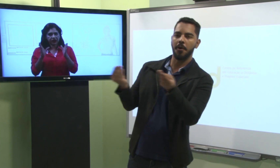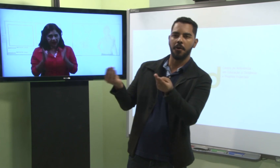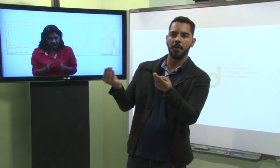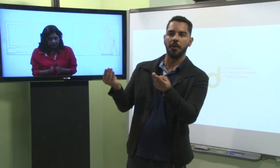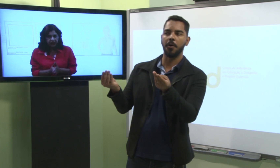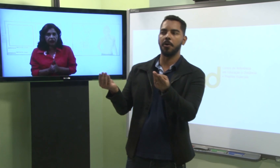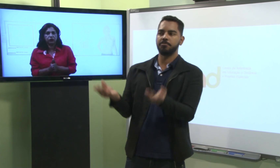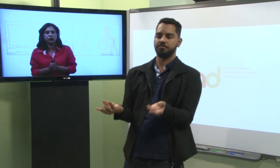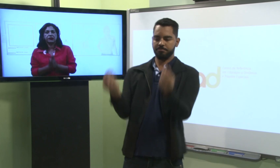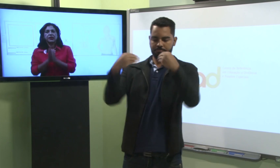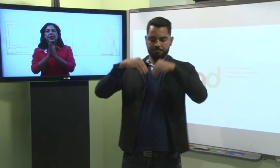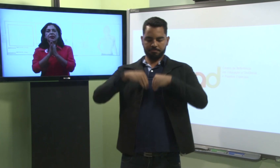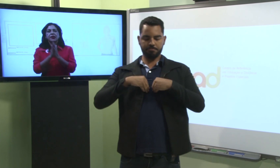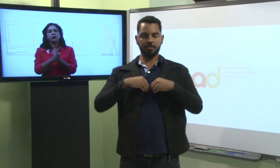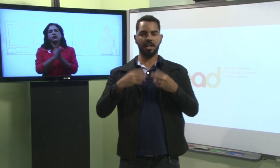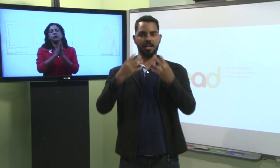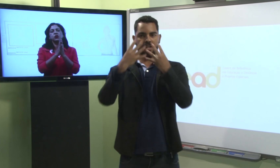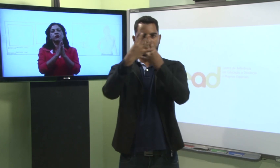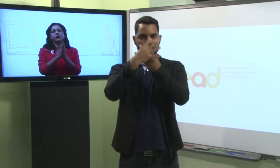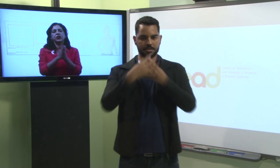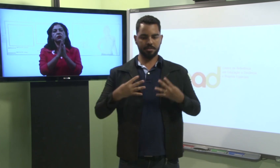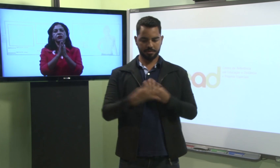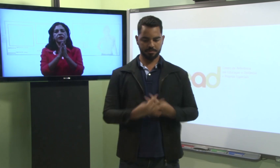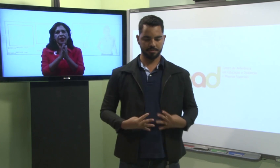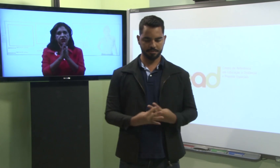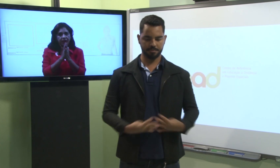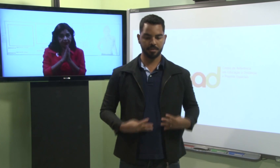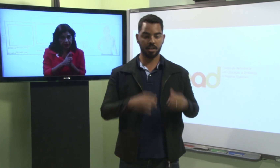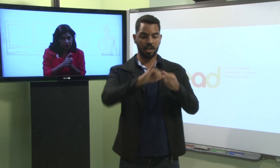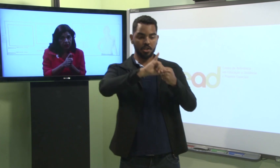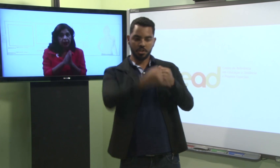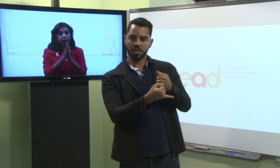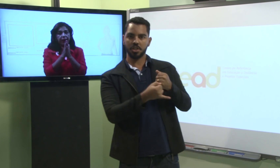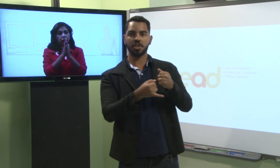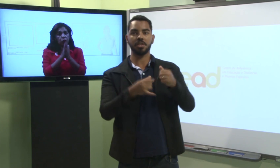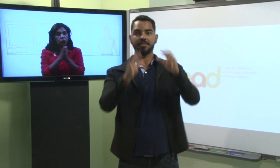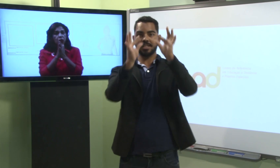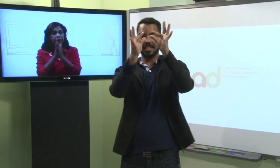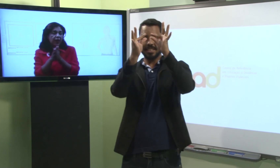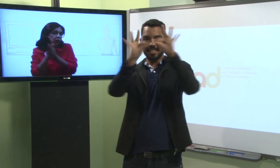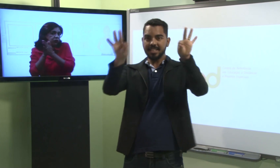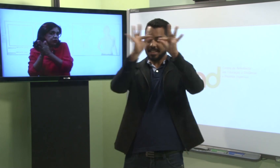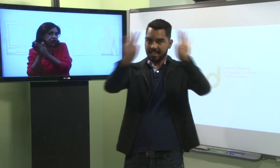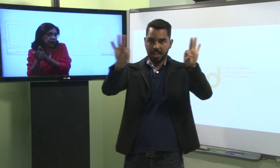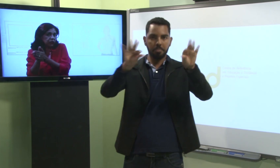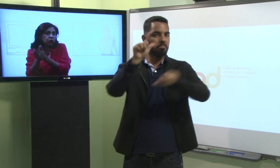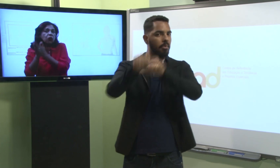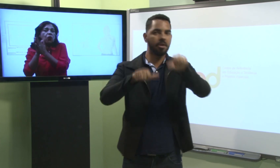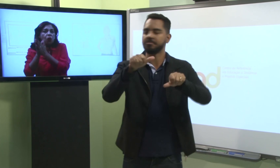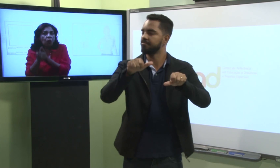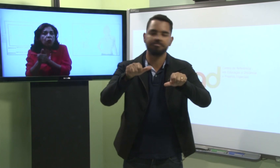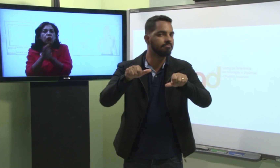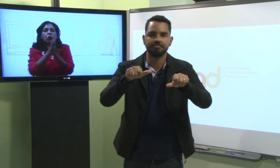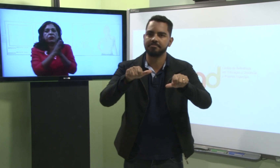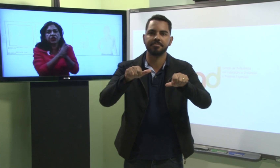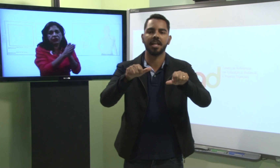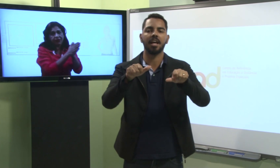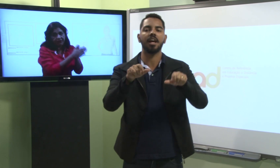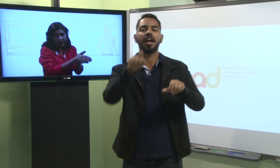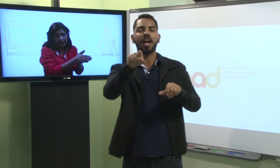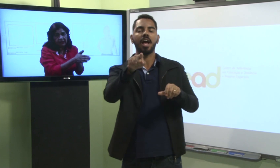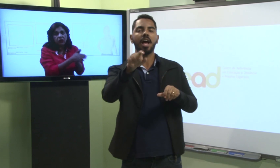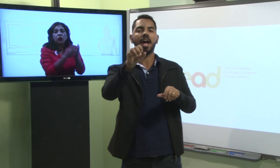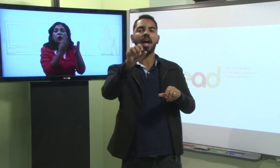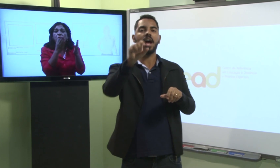dos classificadores, não se modificam sintaticamente para concordar com o sujeito ou o objeto